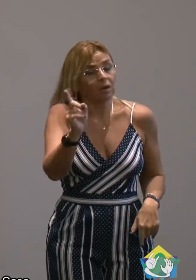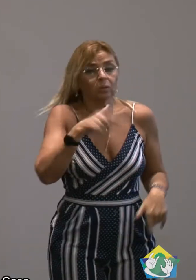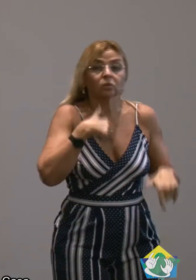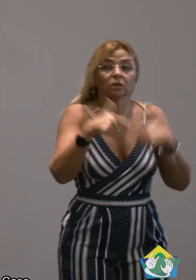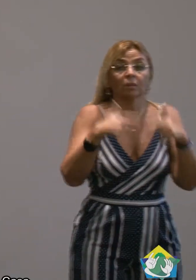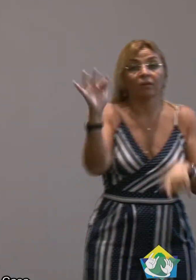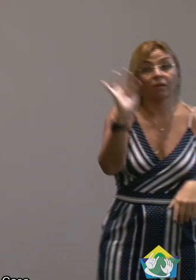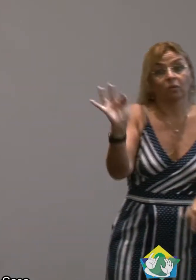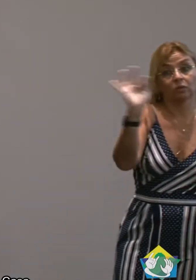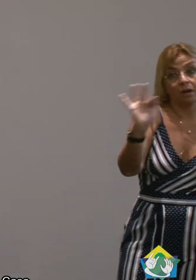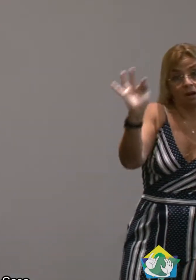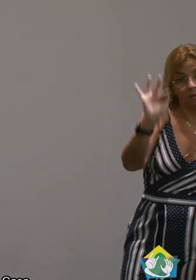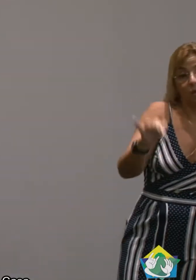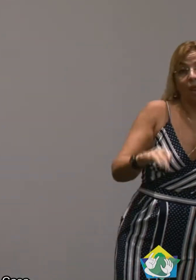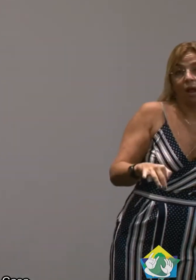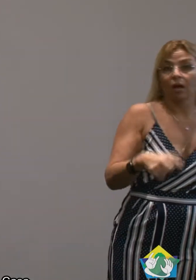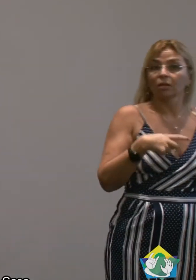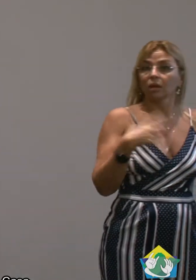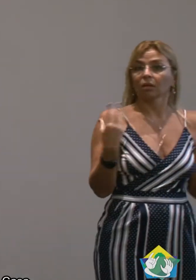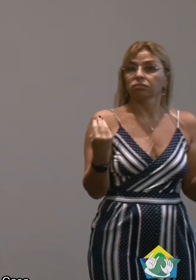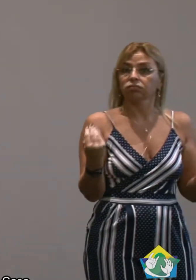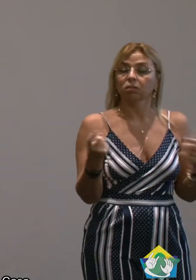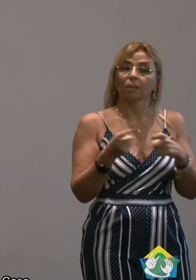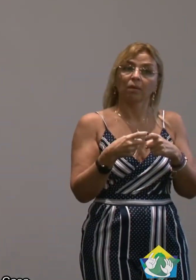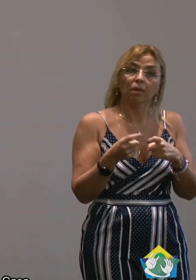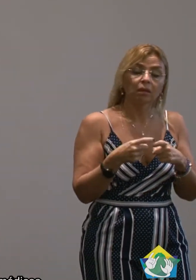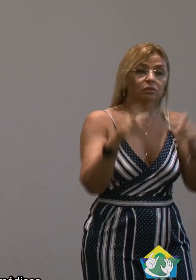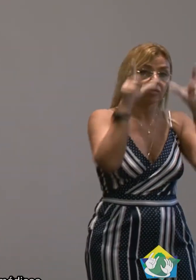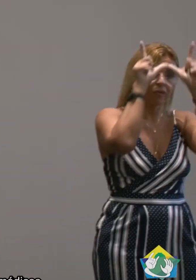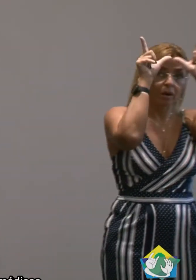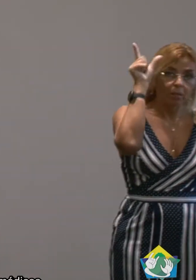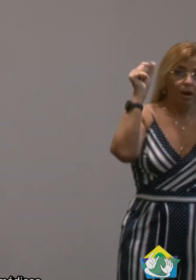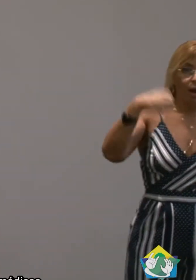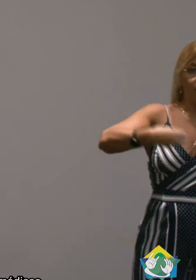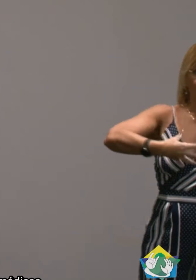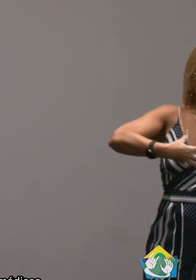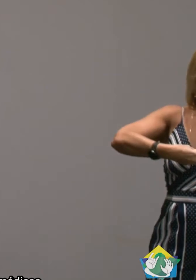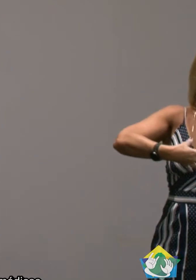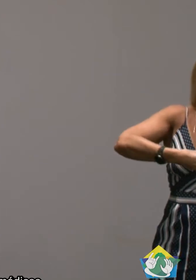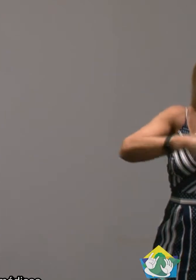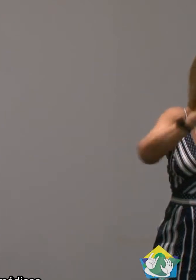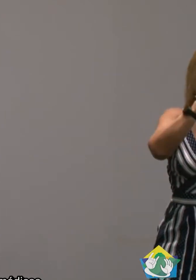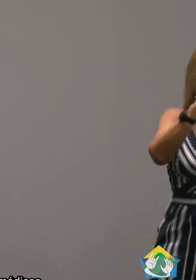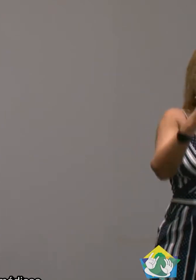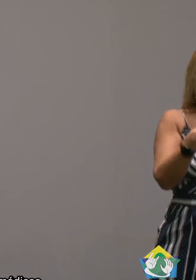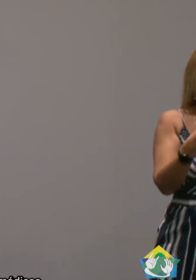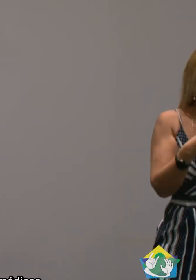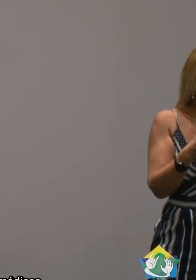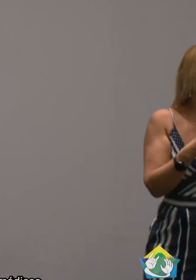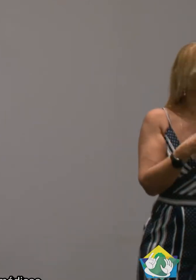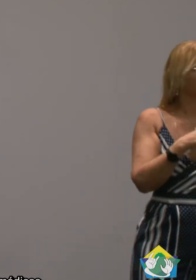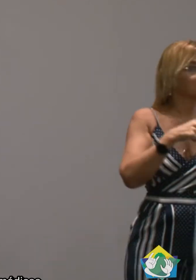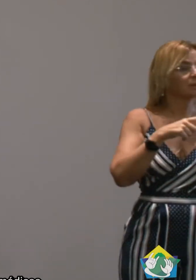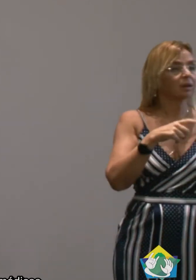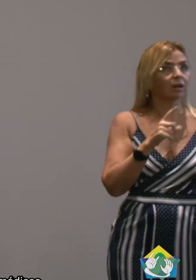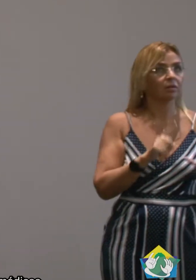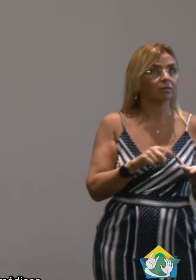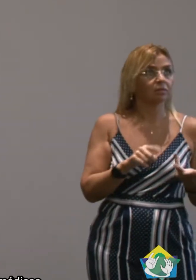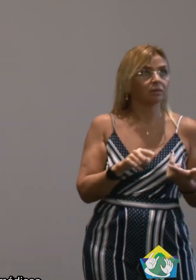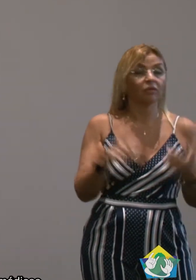Eu não trabalho no hospital, na Santa Casa, eu trabalho na faculdade, trabalhando com biomédicos,